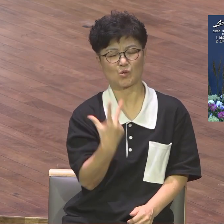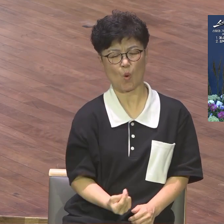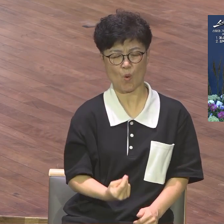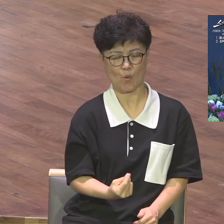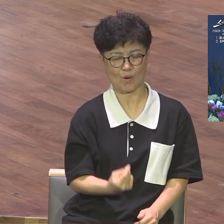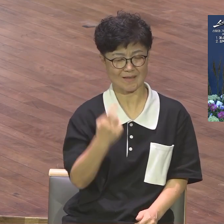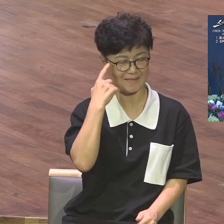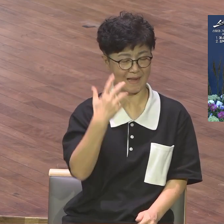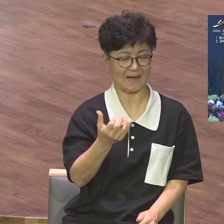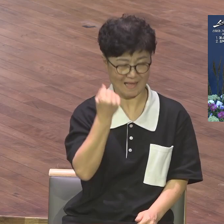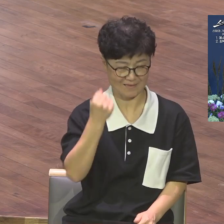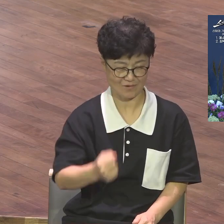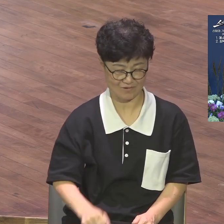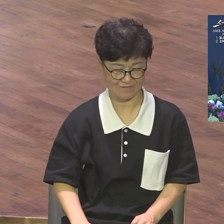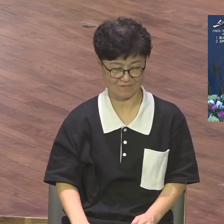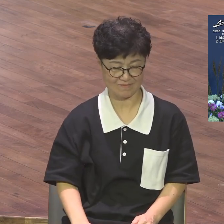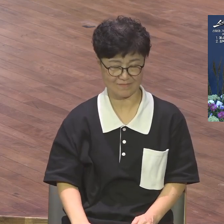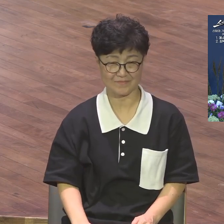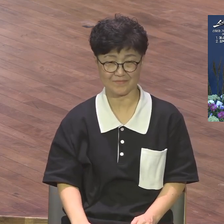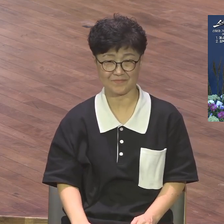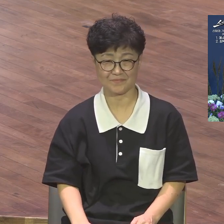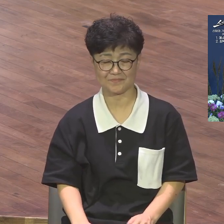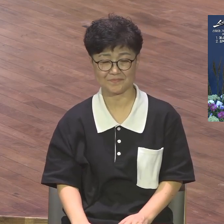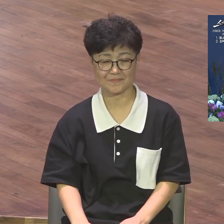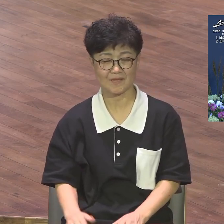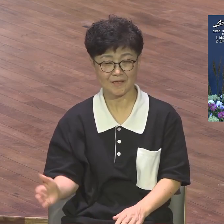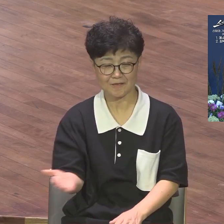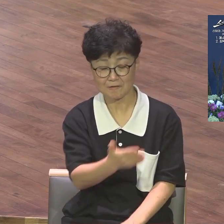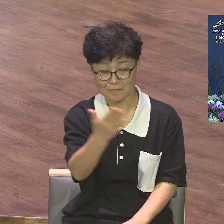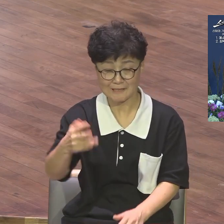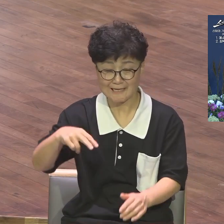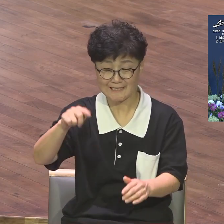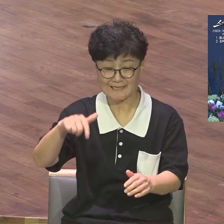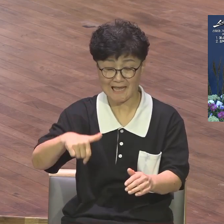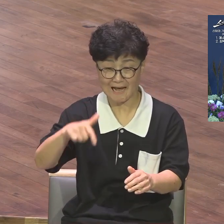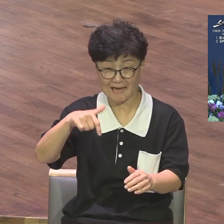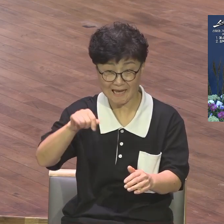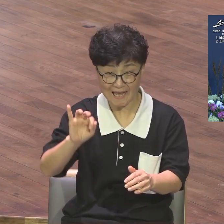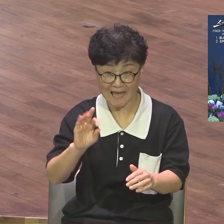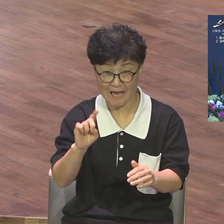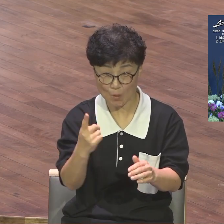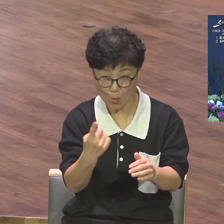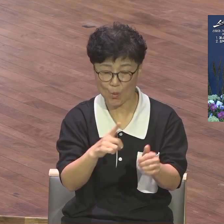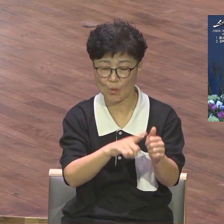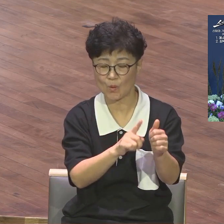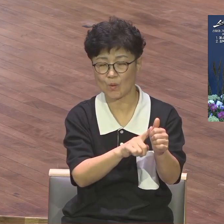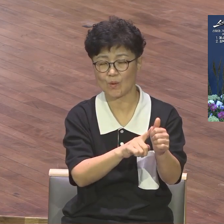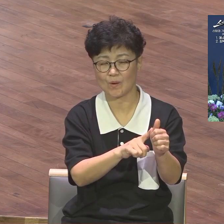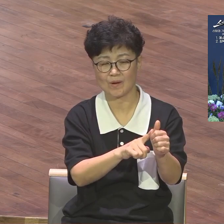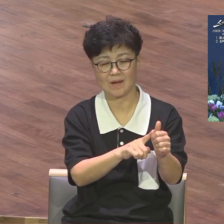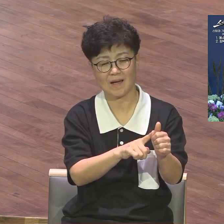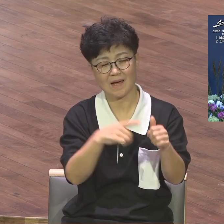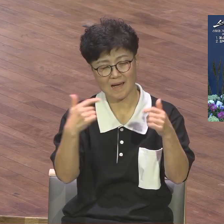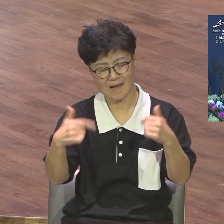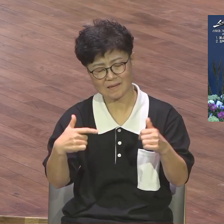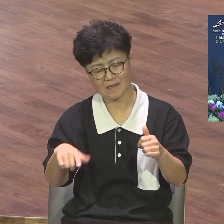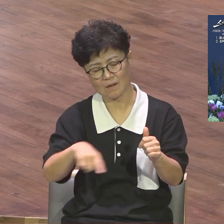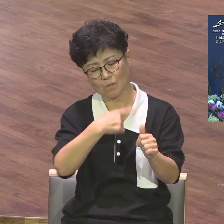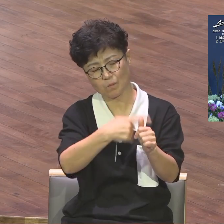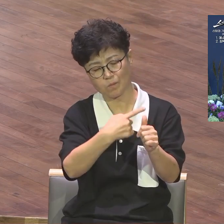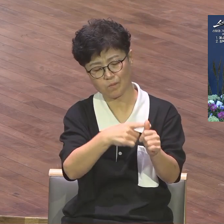인생 기승전결, 갈급했고 매국노로 손가락질을 받는 인생으로